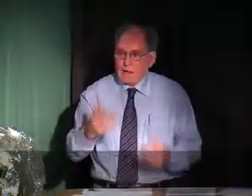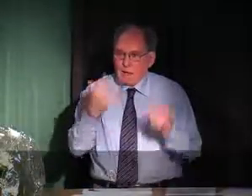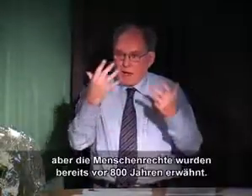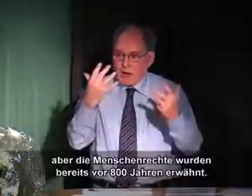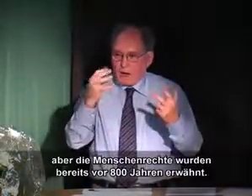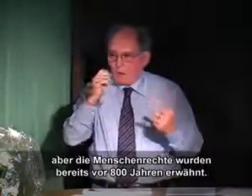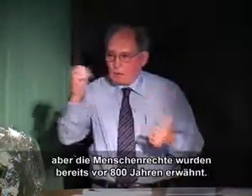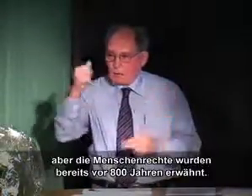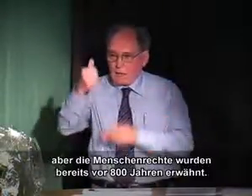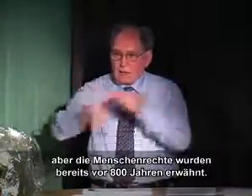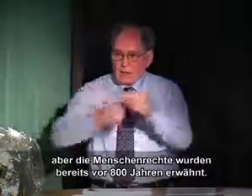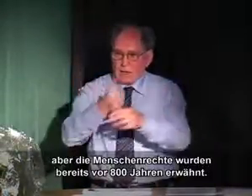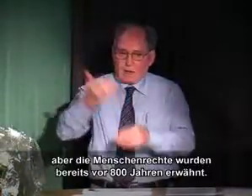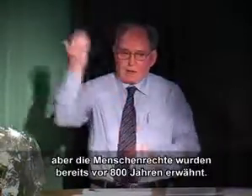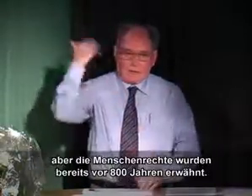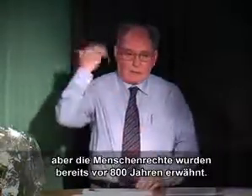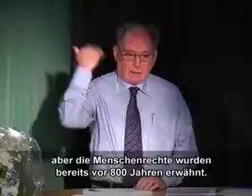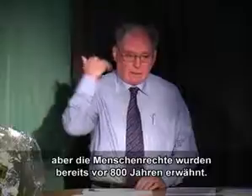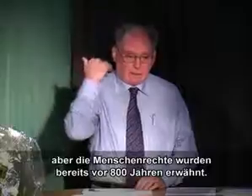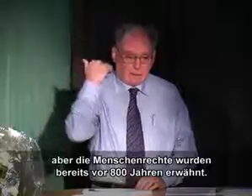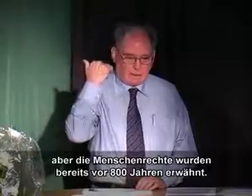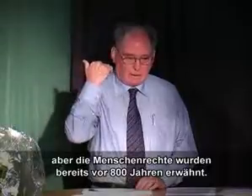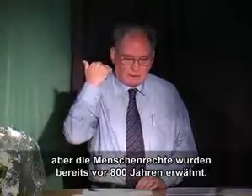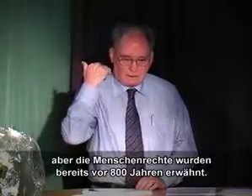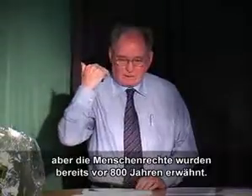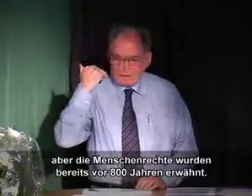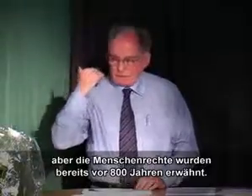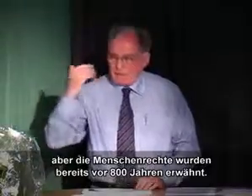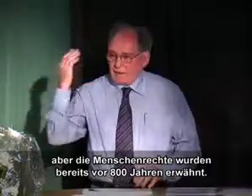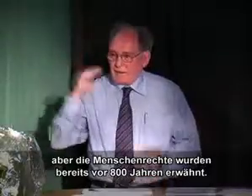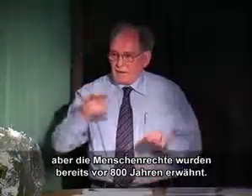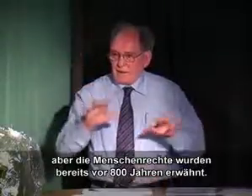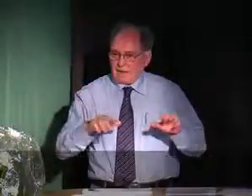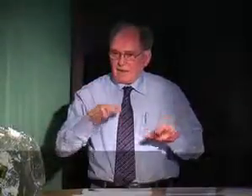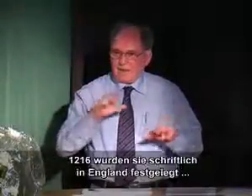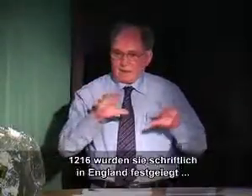Wahrscheinlich können Sie das nicht glauben, aber die Menschenrechte wurden bereits vor 800 Jahren erwähnt.